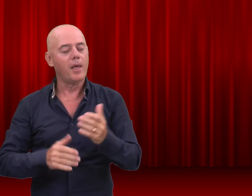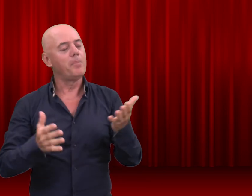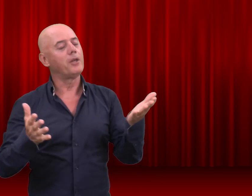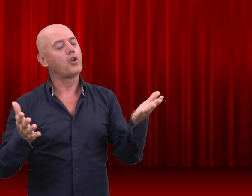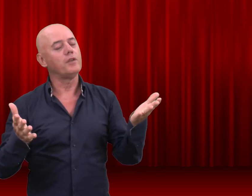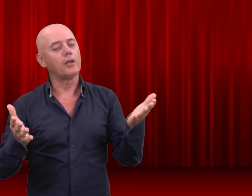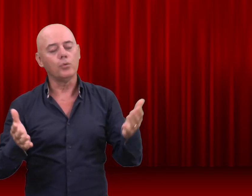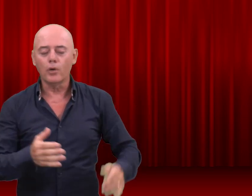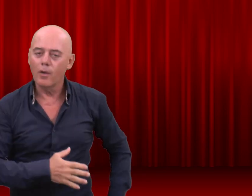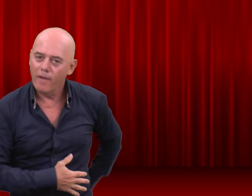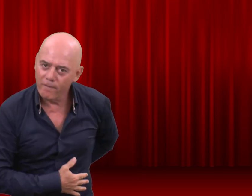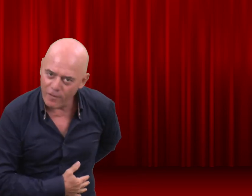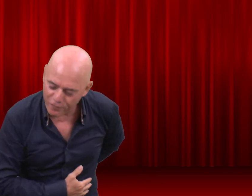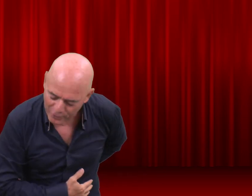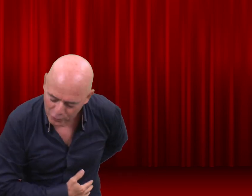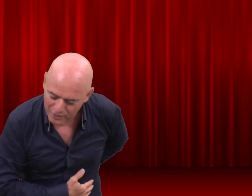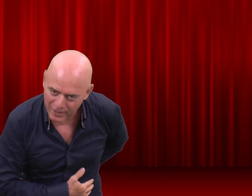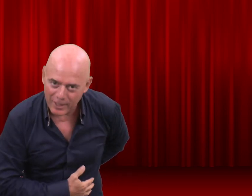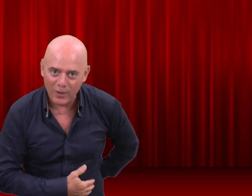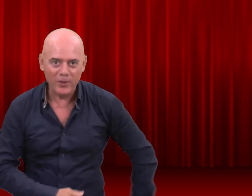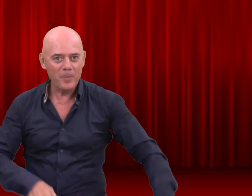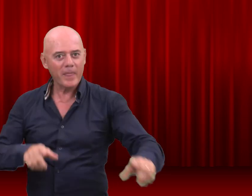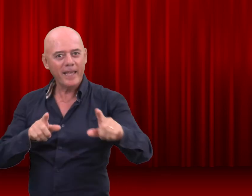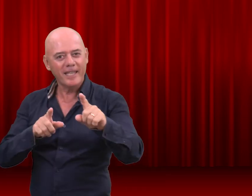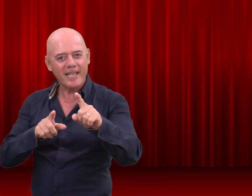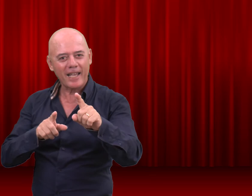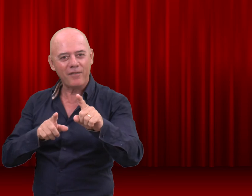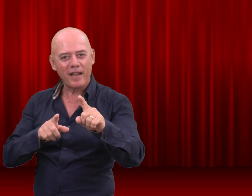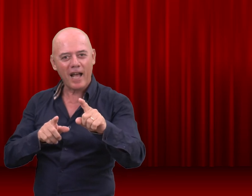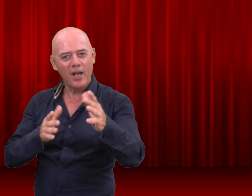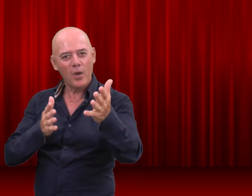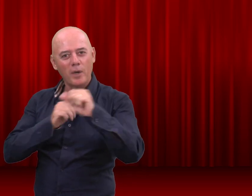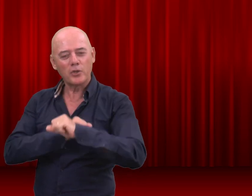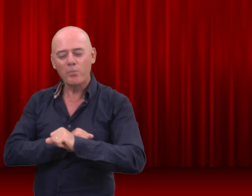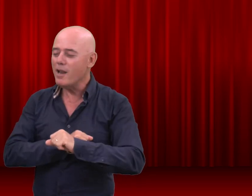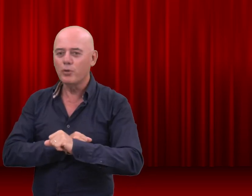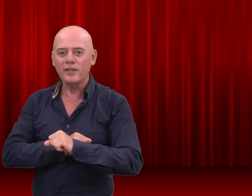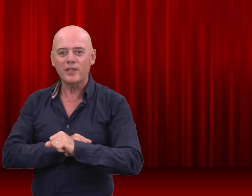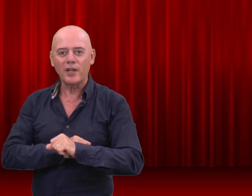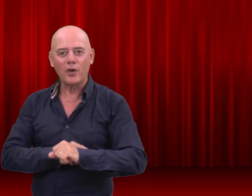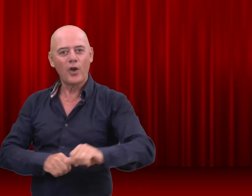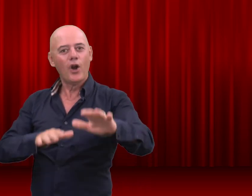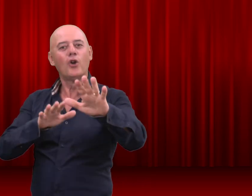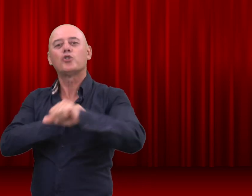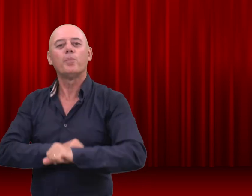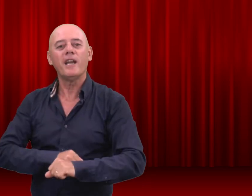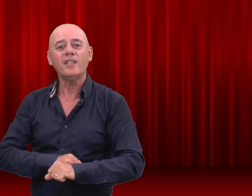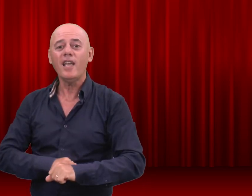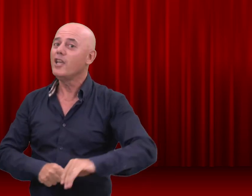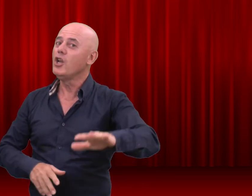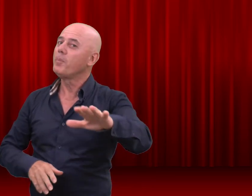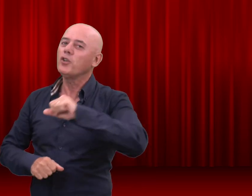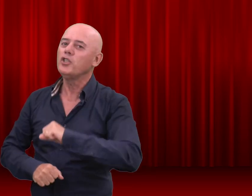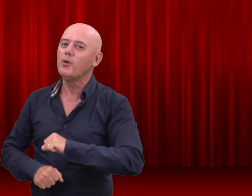memoria. Perciò vi saluto, vi faccio l'inchino. Chissà che farà questo bel burattino. Lo